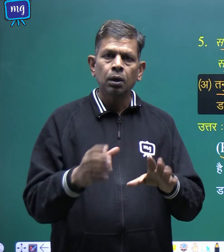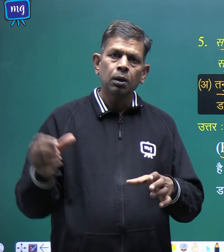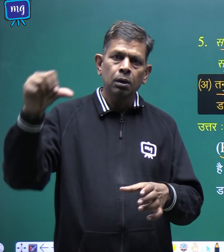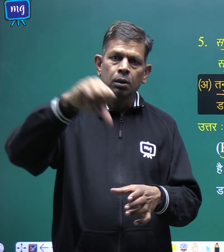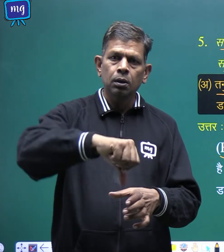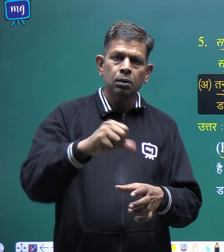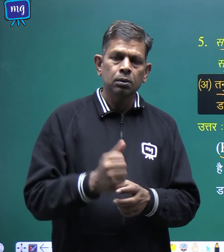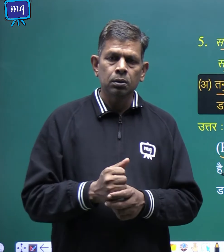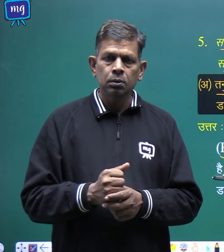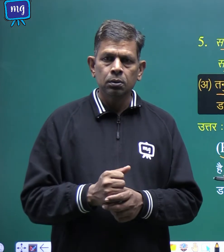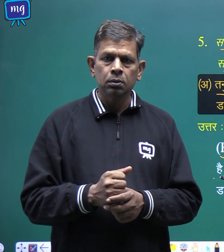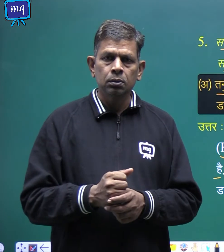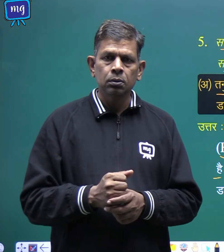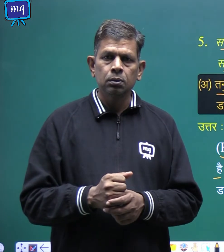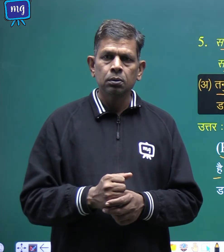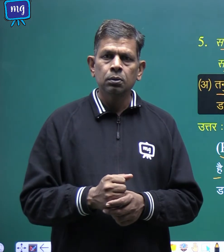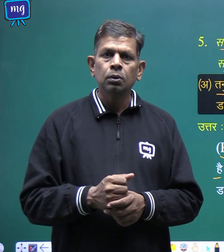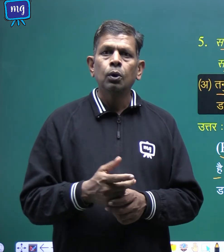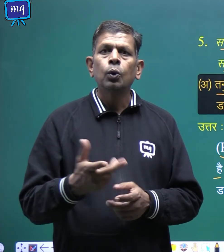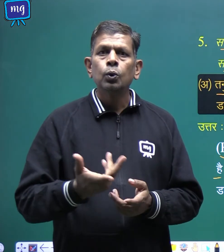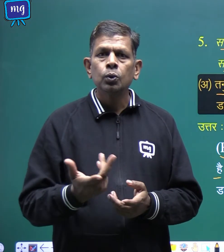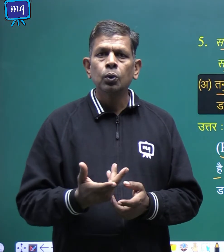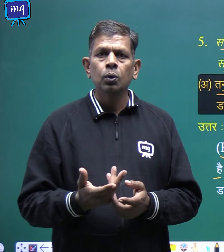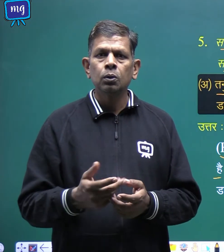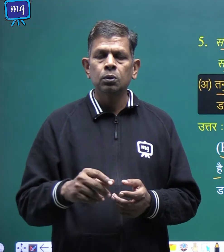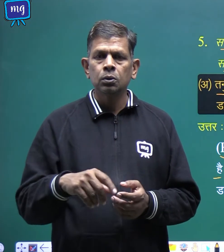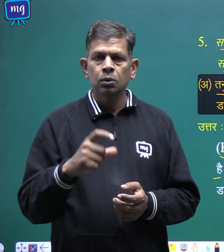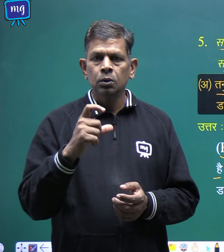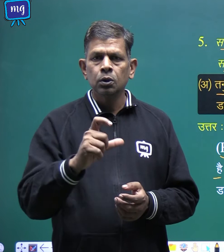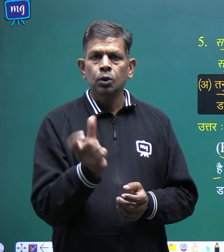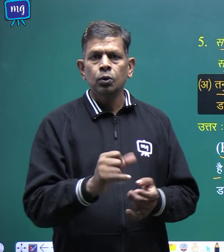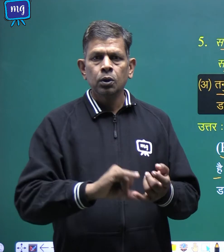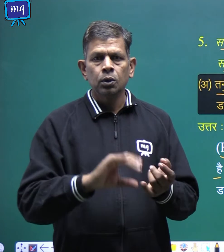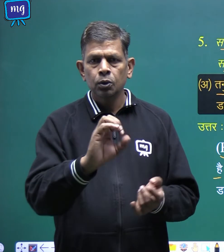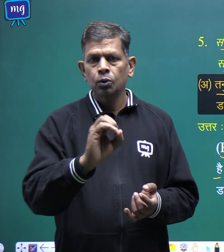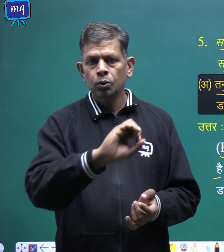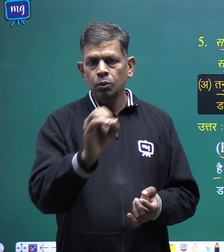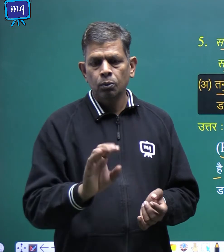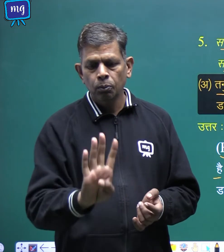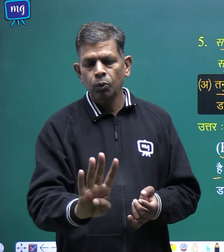डाला जाता है तो कॉपर सल्फेट